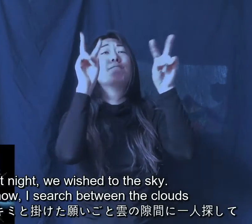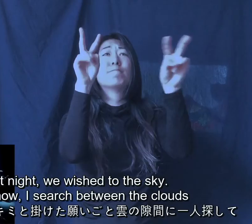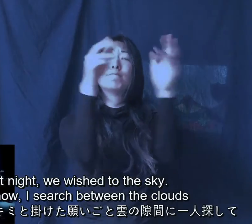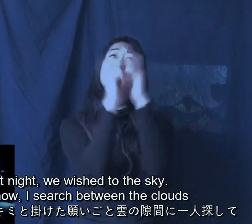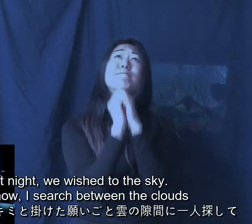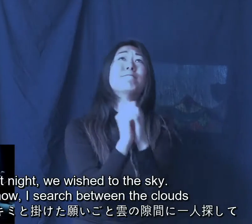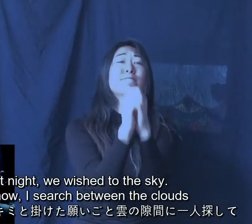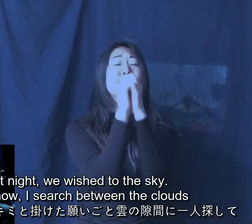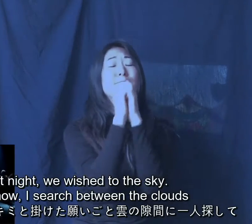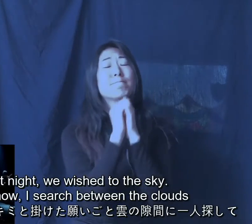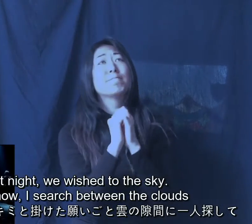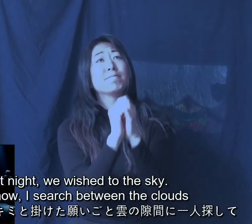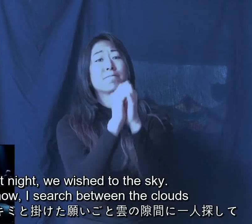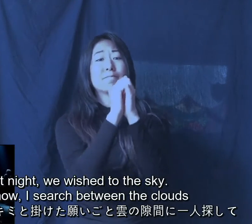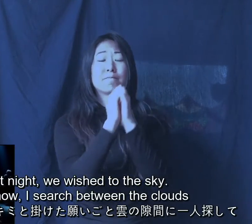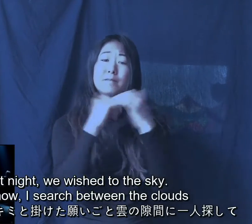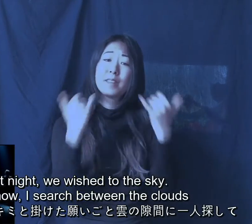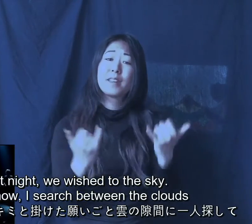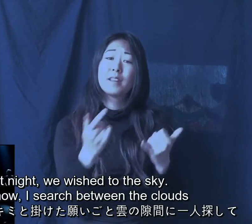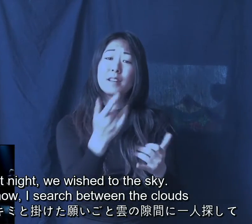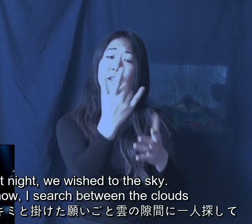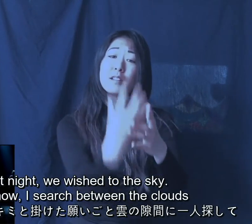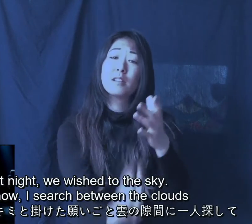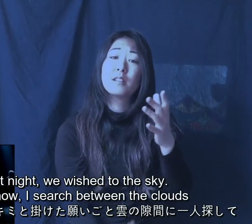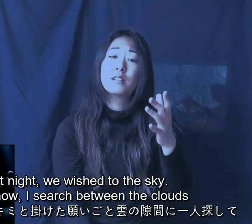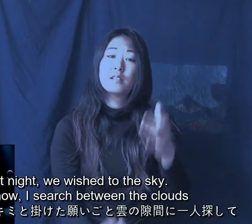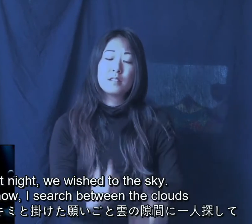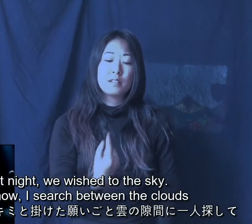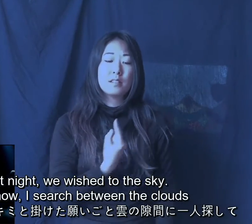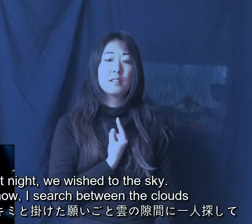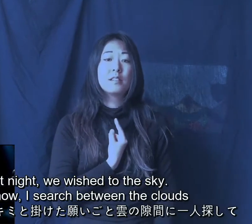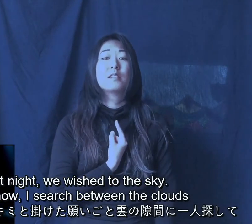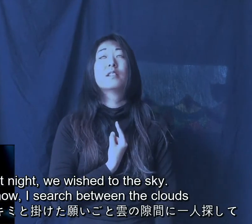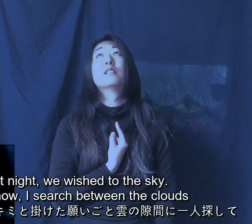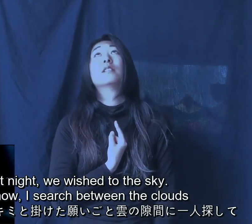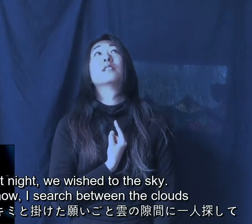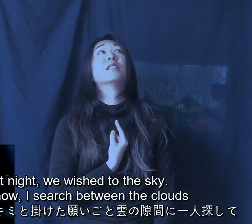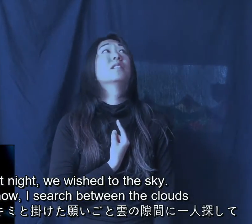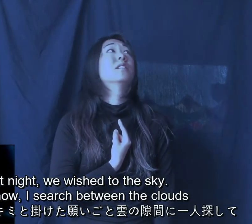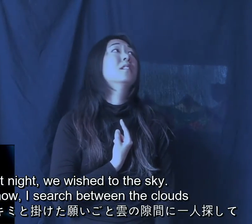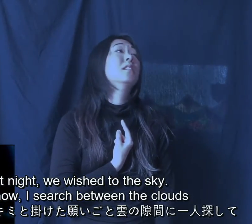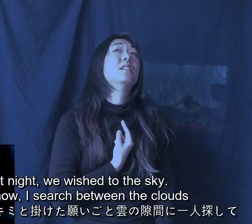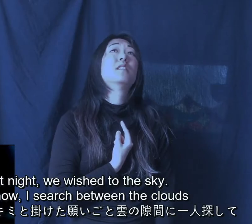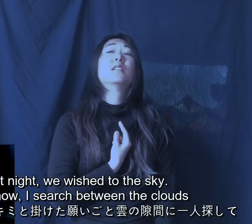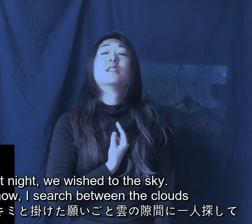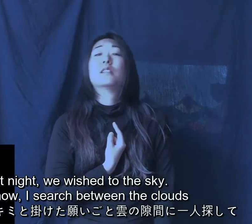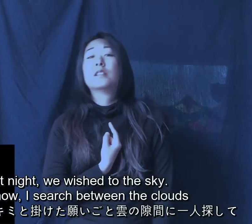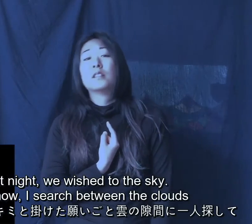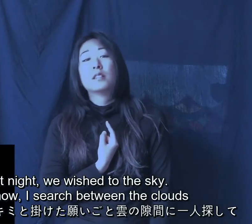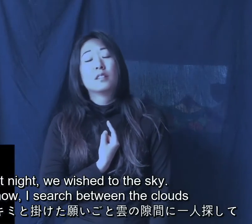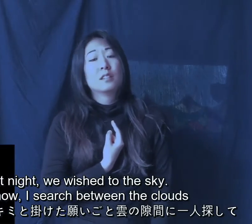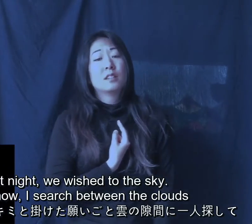かけた願い事を雲の隙間に一人探して